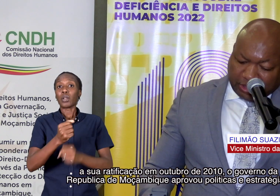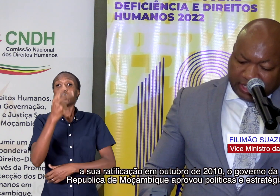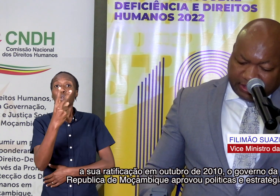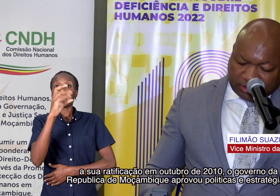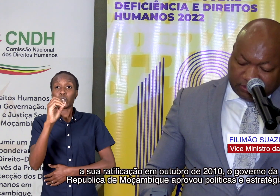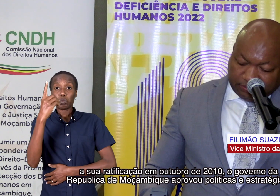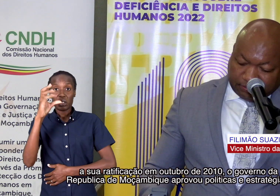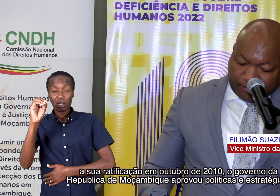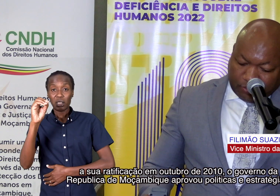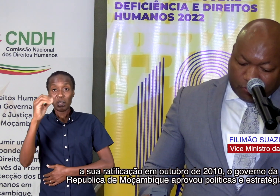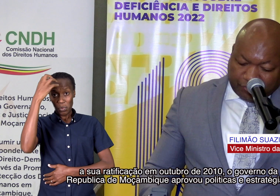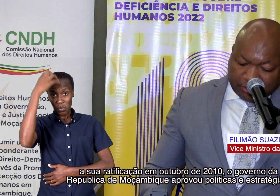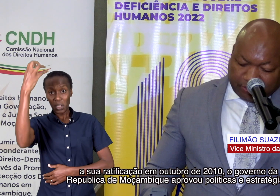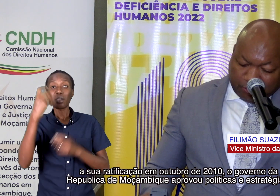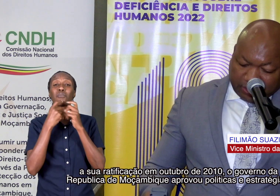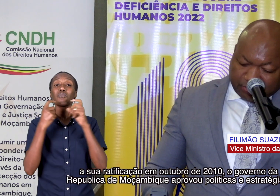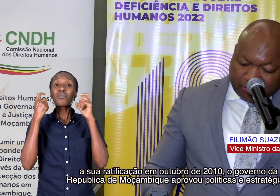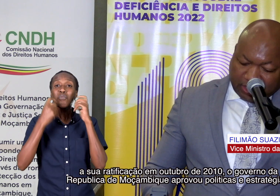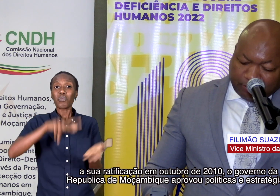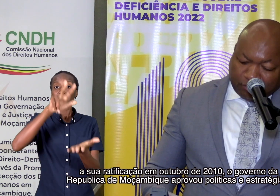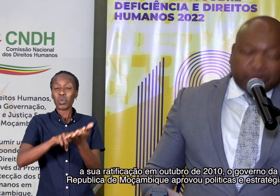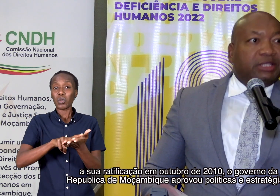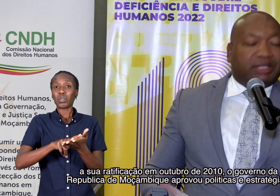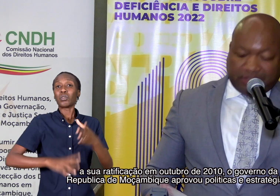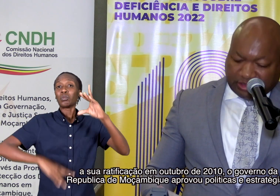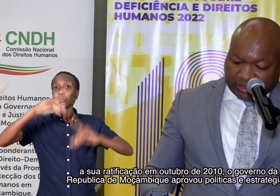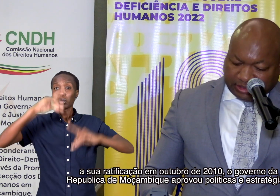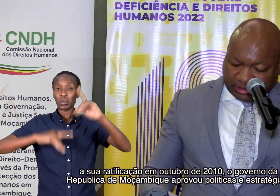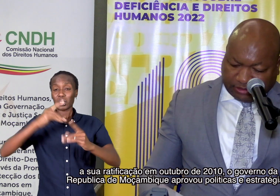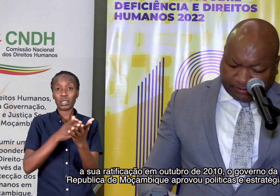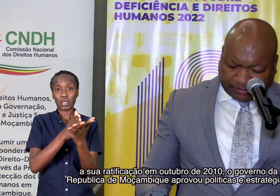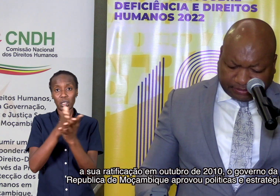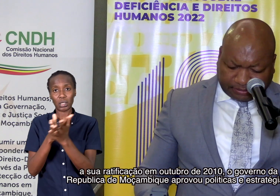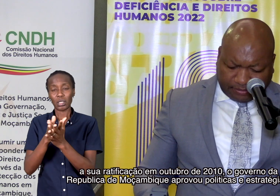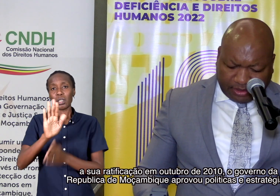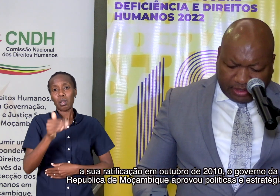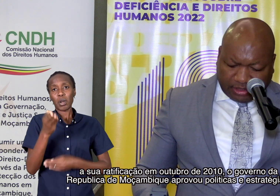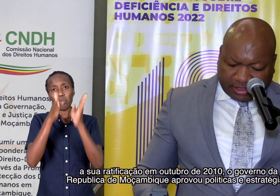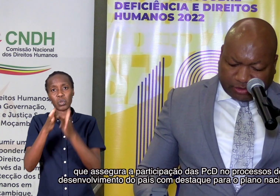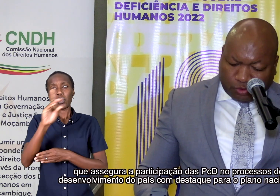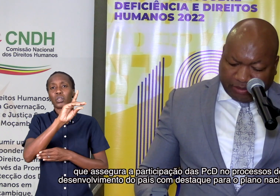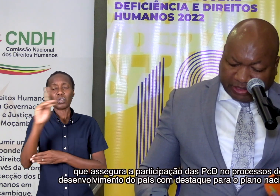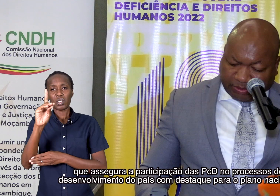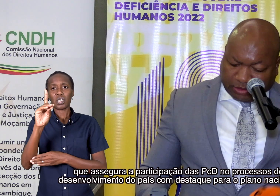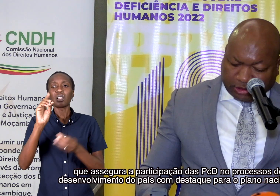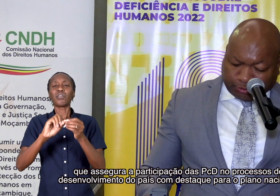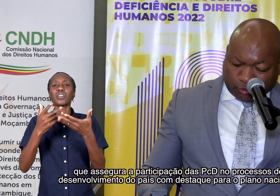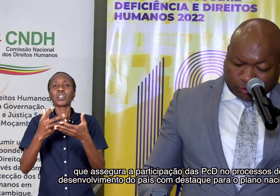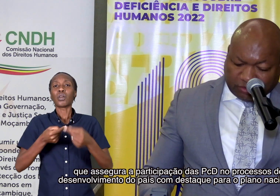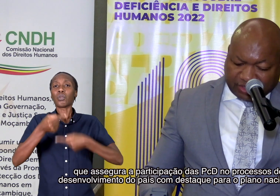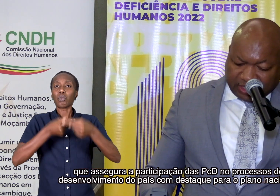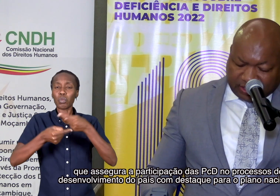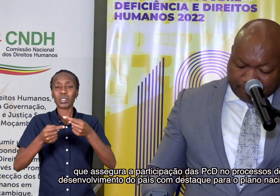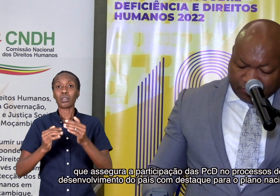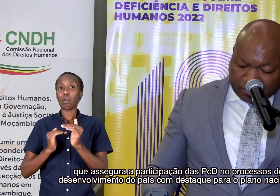de 2010, o Governo da República de Moçambique aprovou políticas e estratégias que assegurem a participação das pessoas